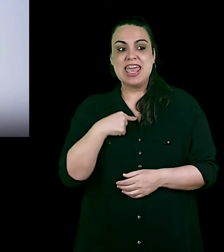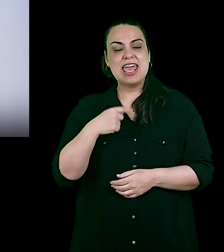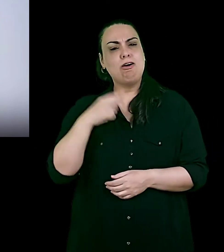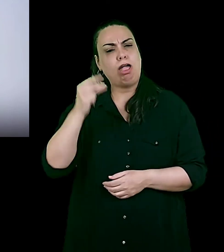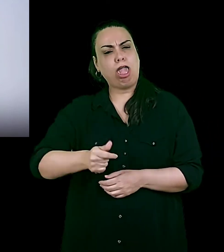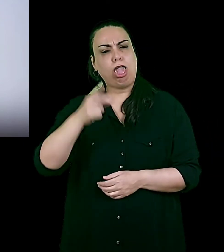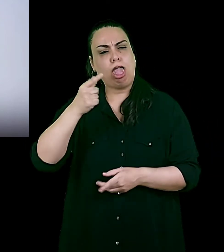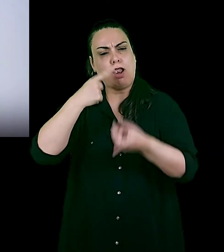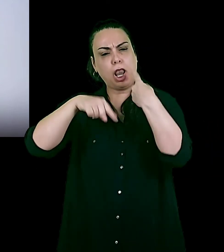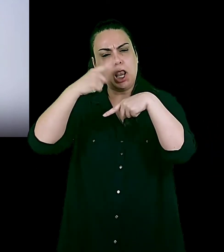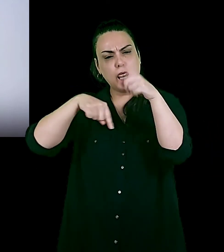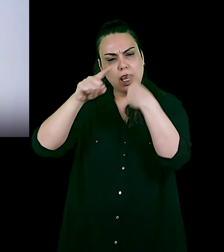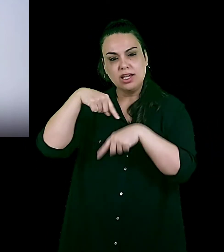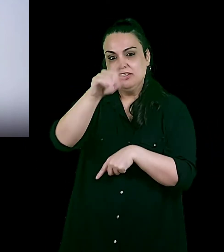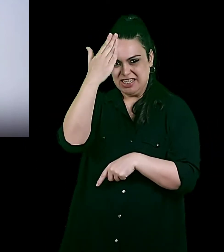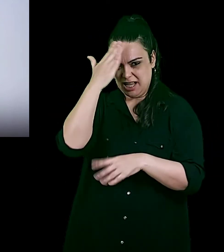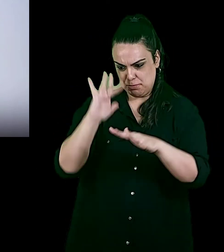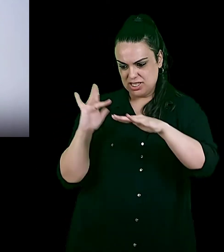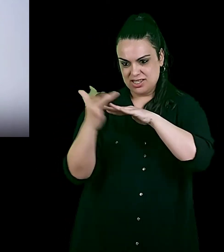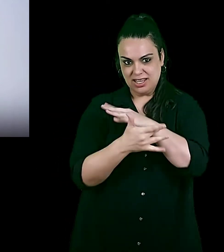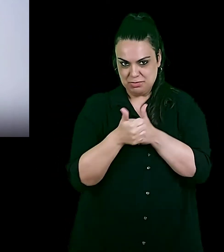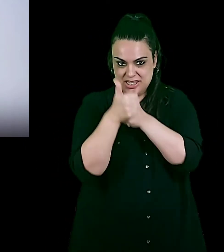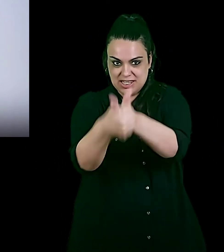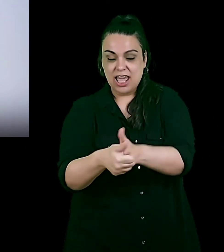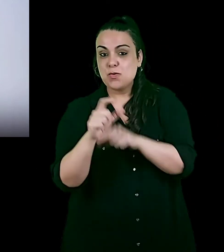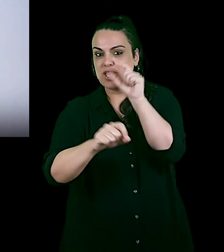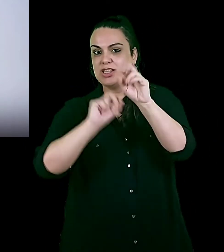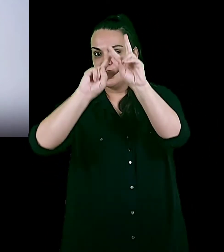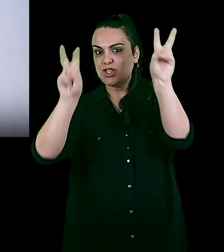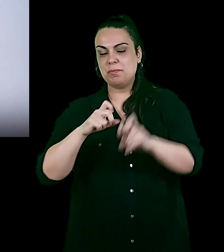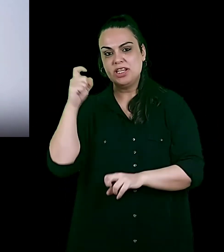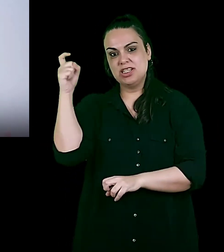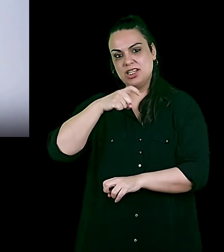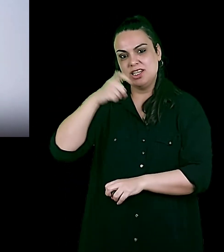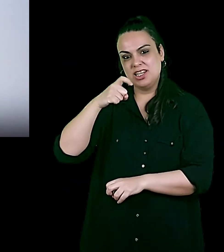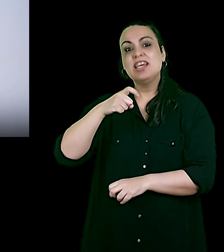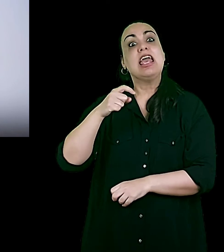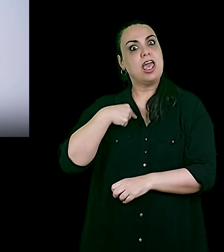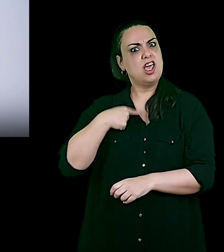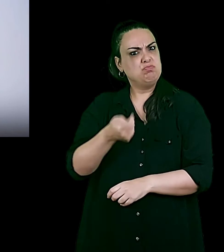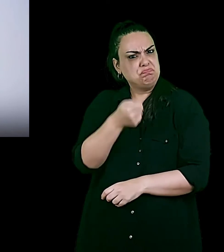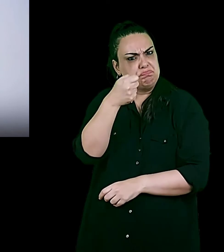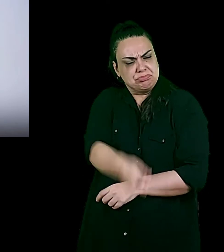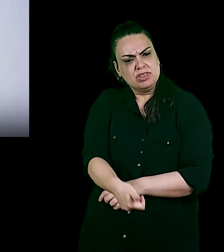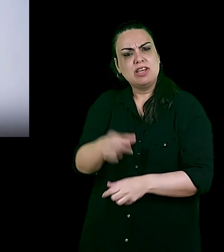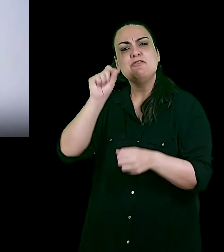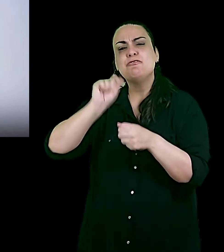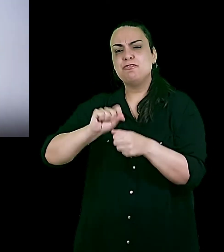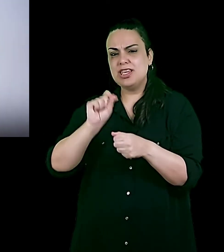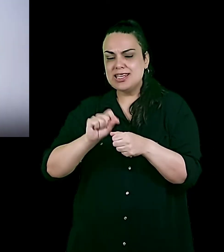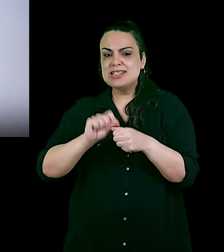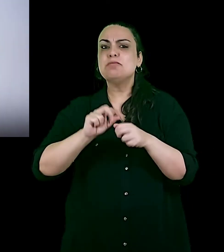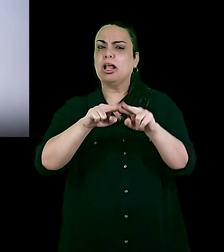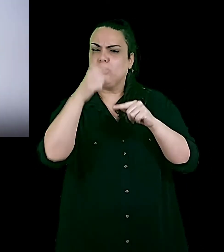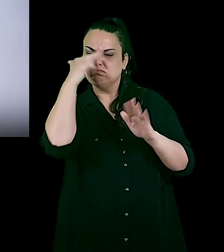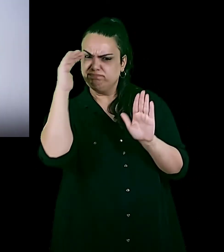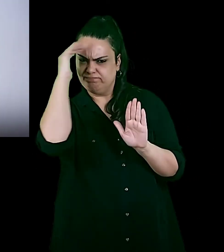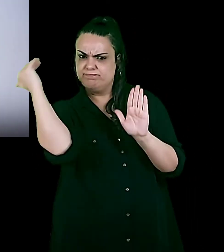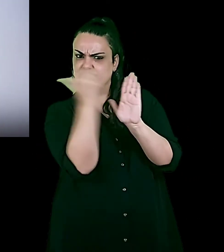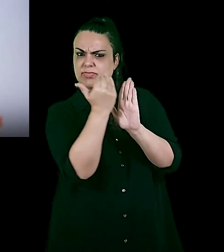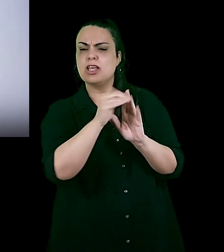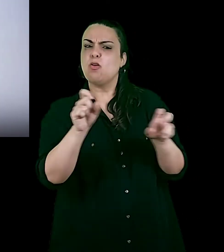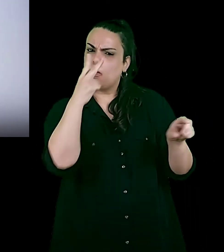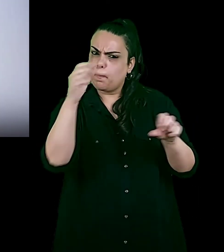segue aí nas redes sociais sabe que é verdade o que eu tô falando, foi o TikTok. E aí eu fiz imediatamente para poder fazer cumprir